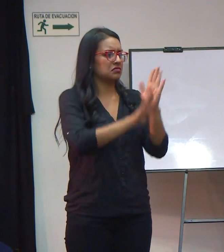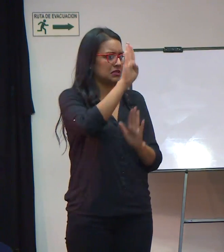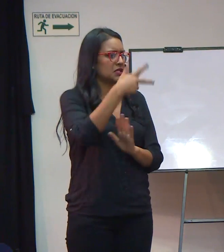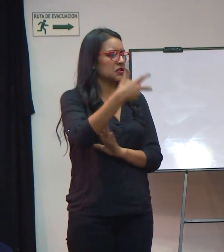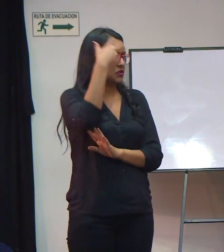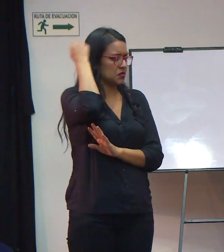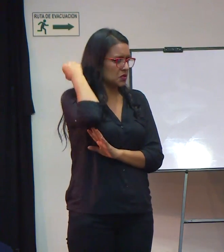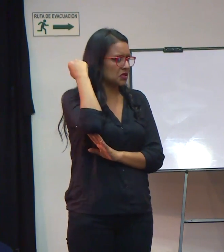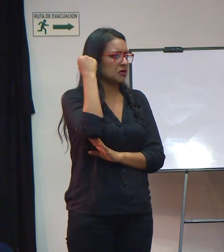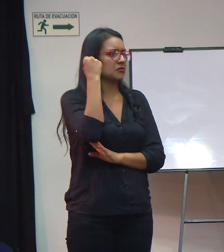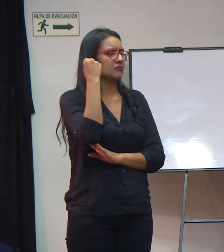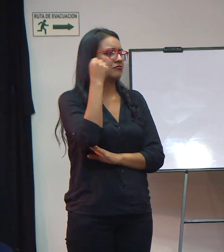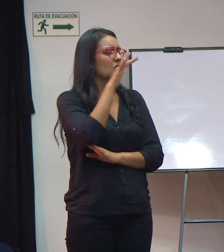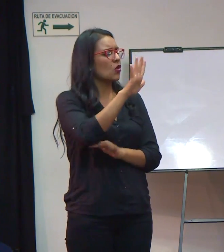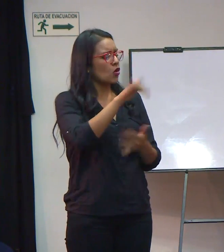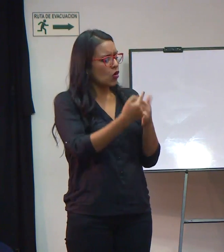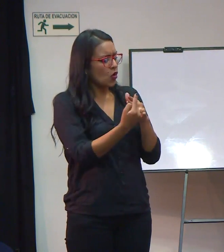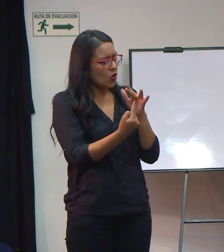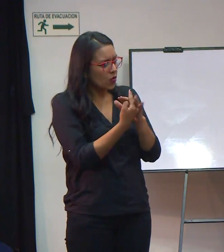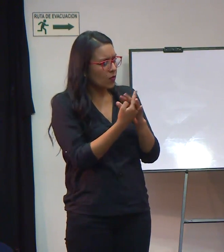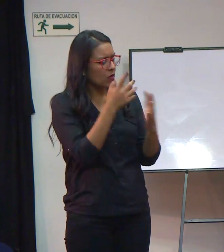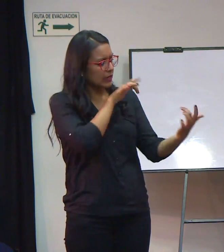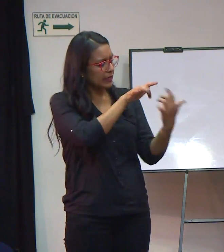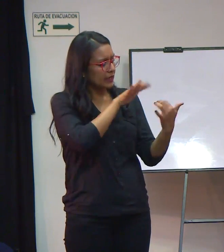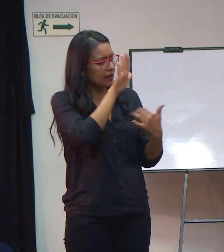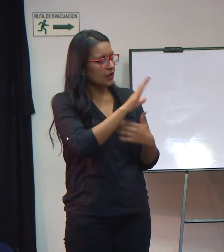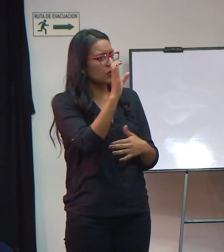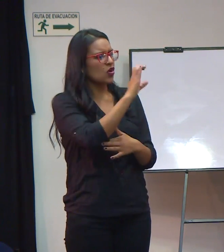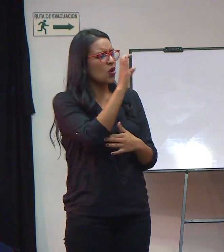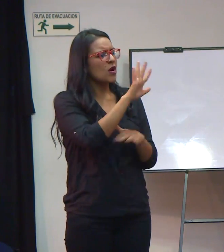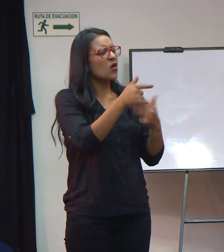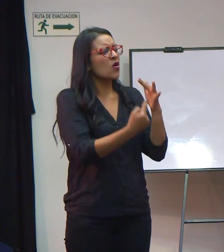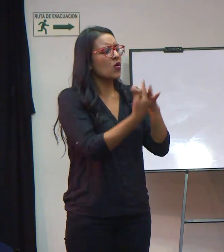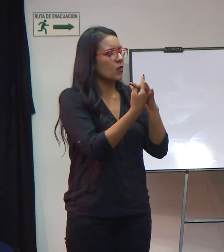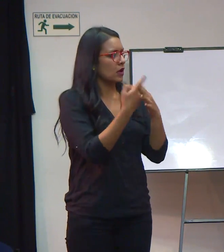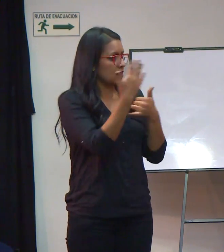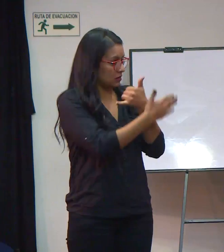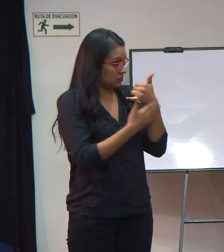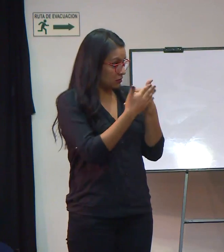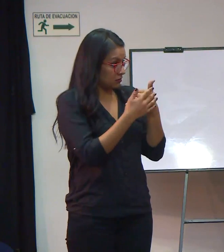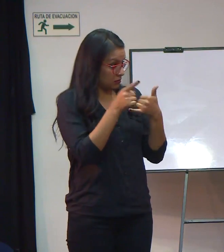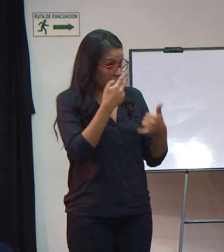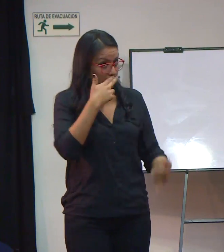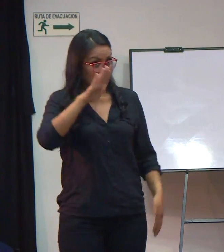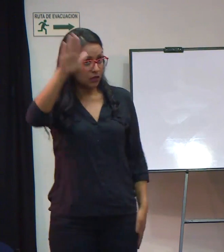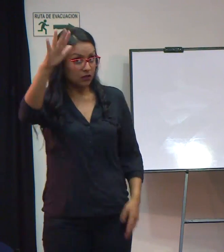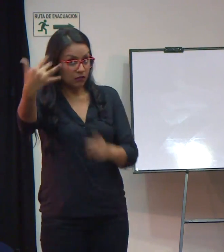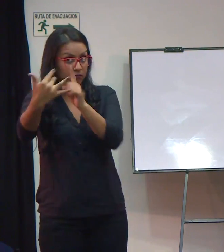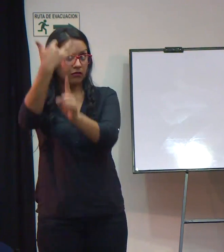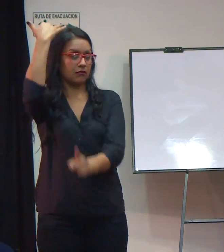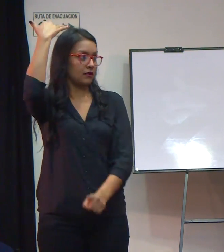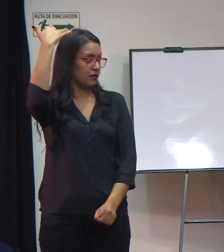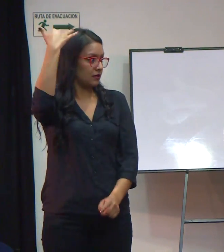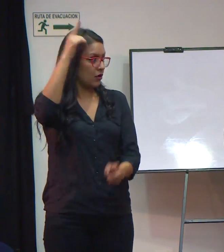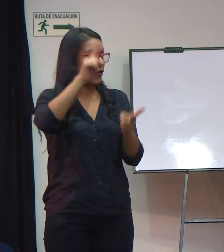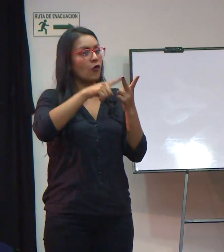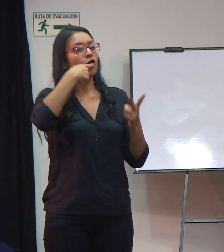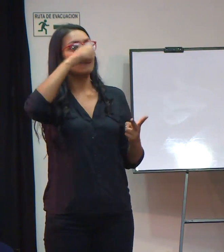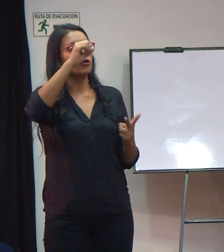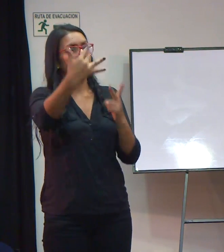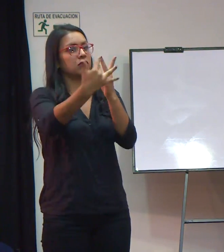nivel pues de cómo fue permeada la guerra acá en Colombia. No solo fue por Hitler, no solo fue por la parte